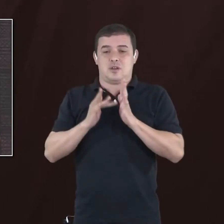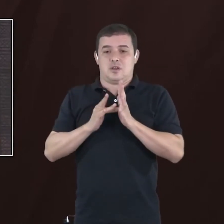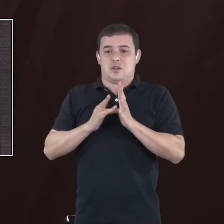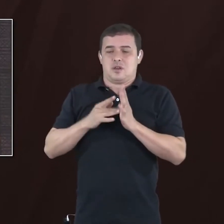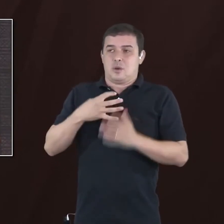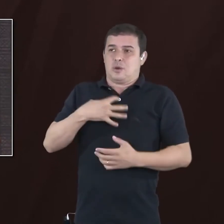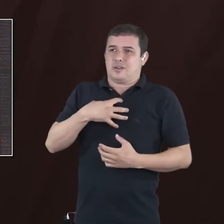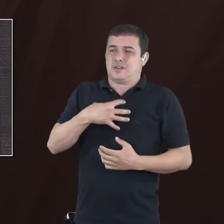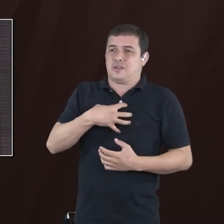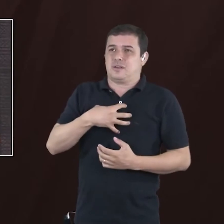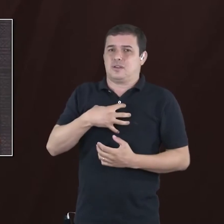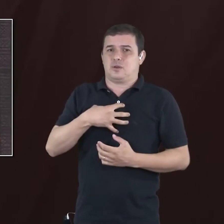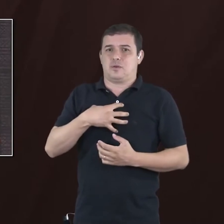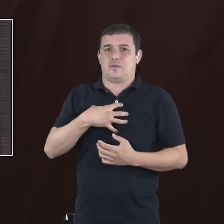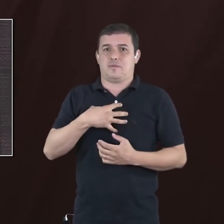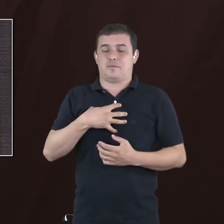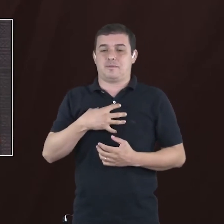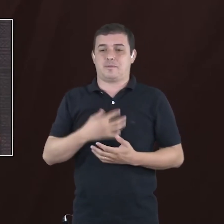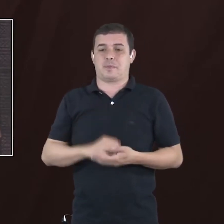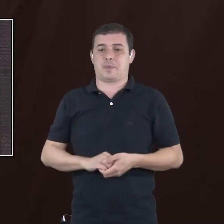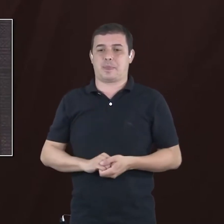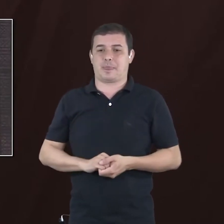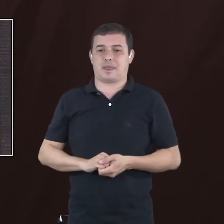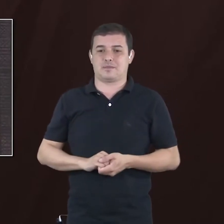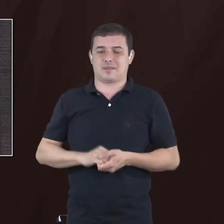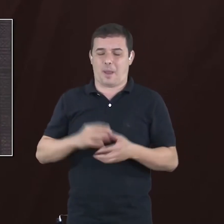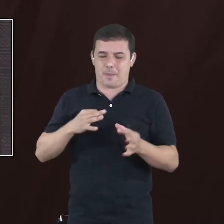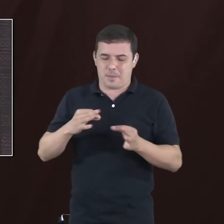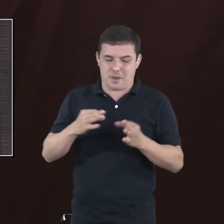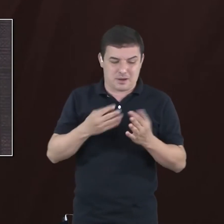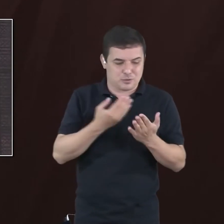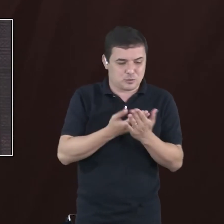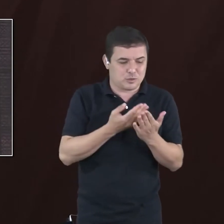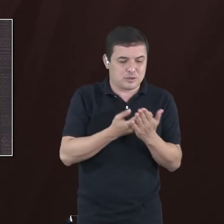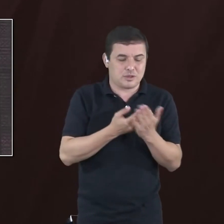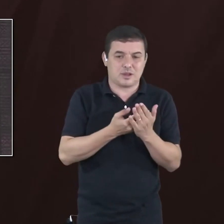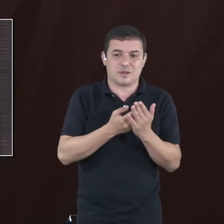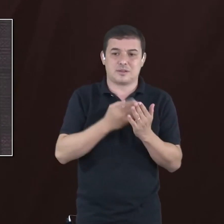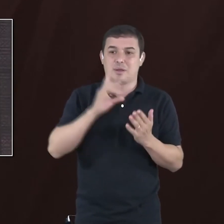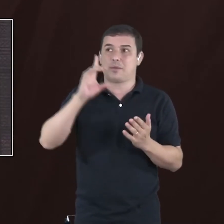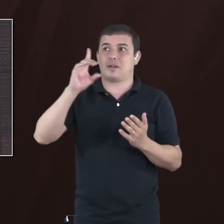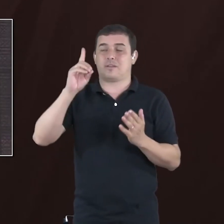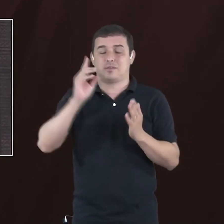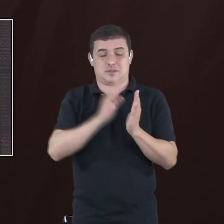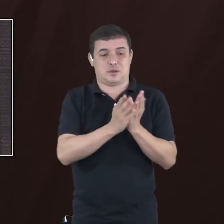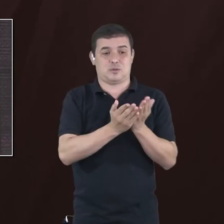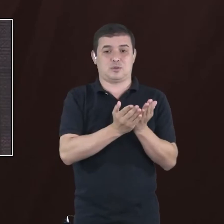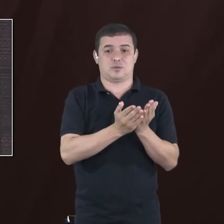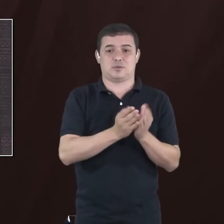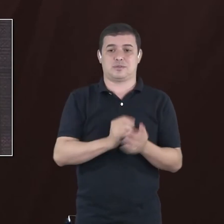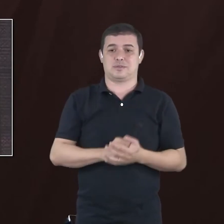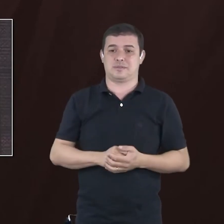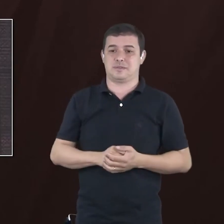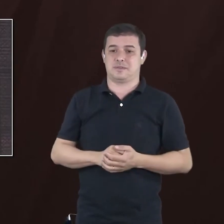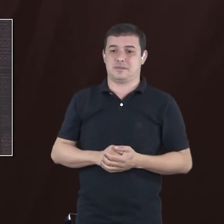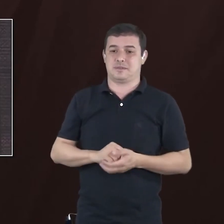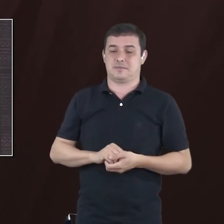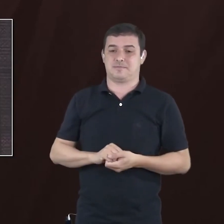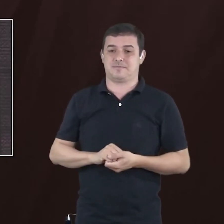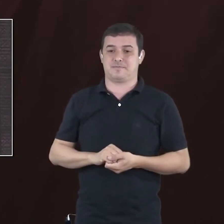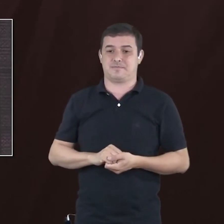sentimento. Quando eu estava preparando essa palavra, quando cheguei a esse ponto, irmãos, eu sou